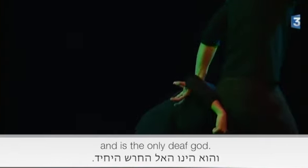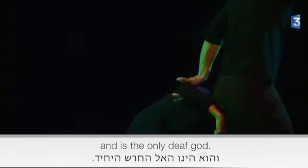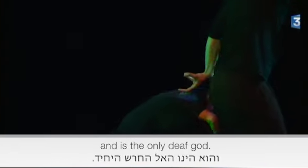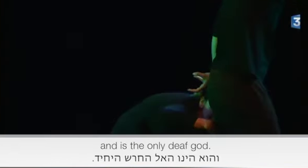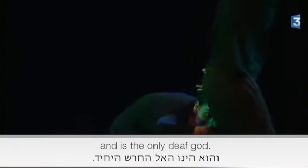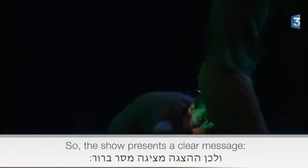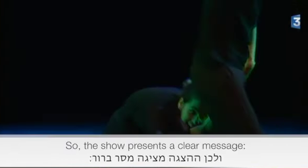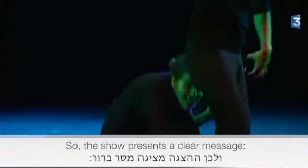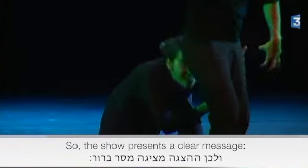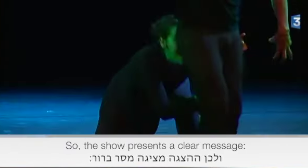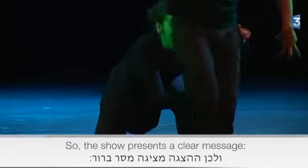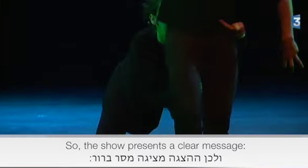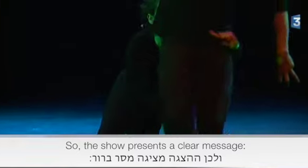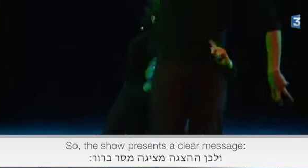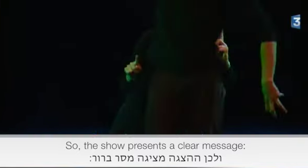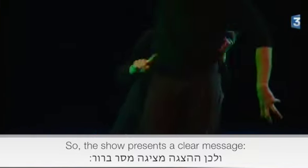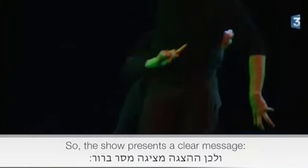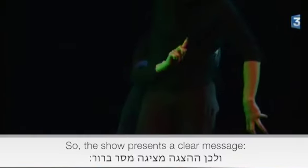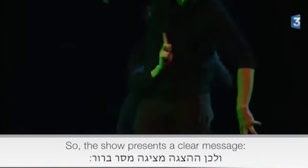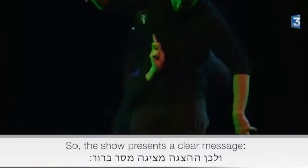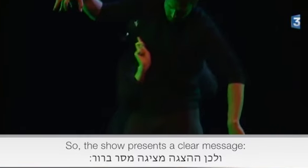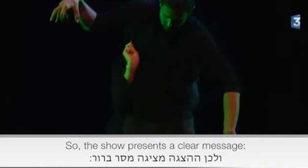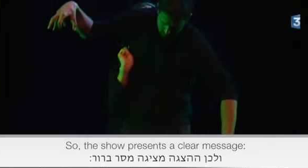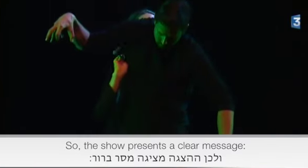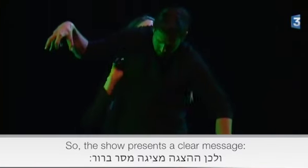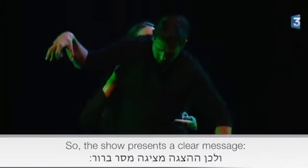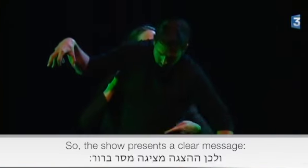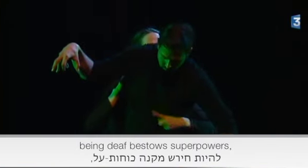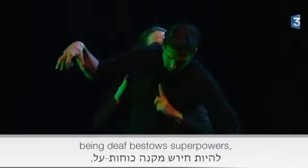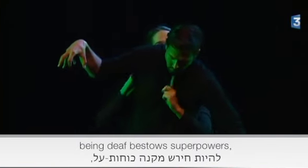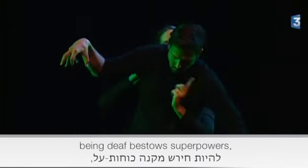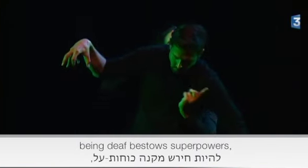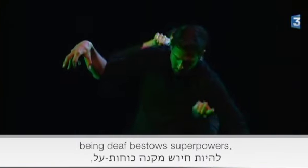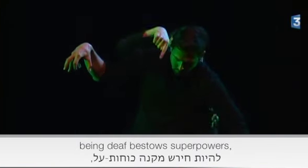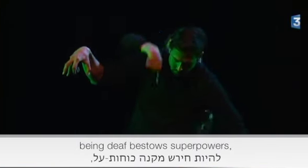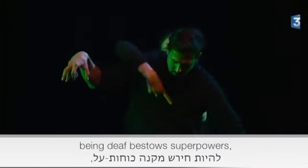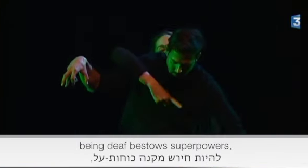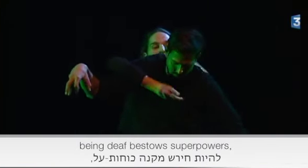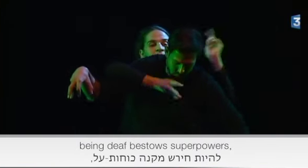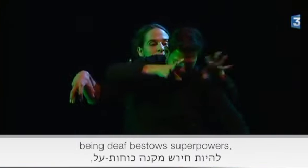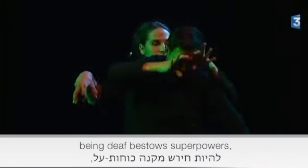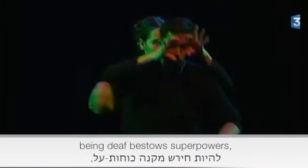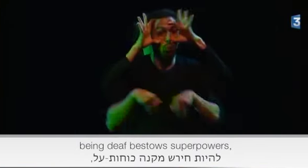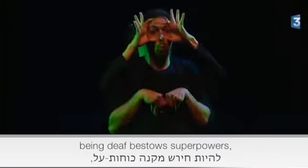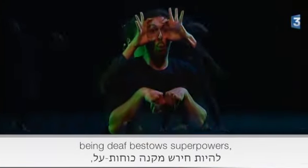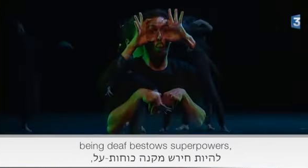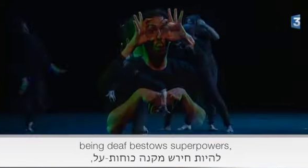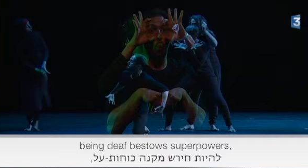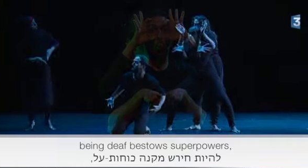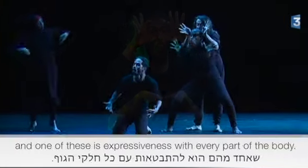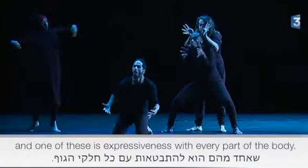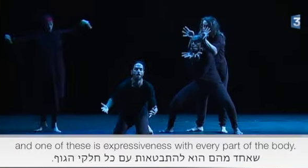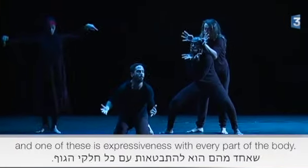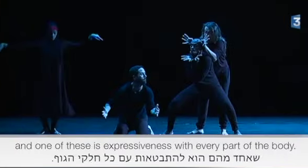malentendante. Le nom de ce spectacle pose donc clairement le décor. Ici, le héros sourd se voit doté de super pouvoirs, le tout